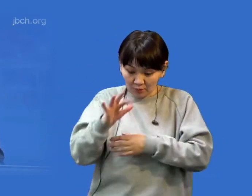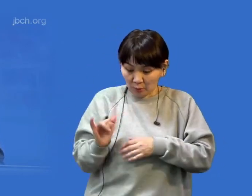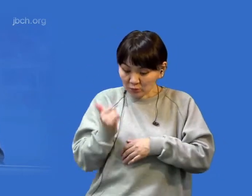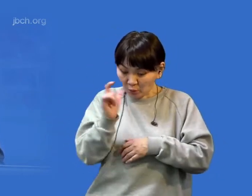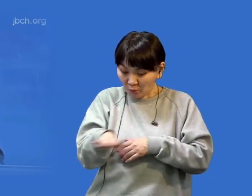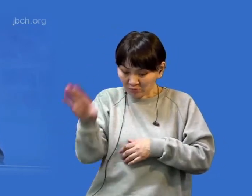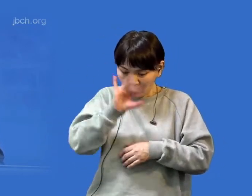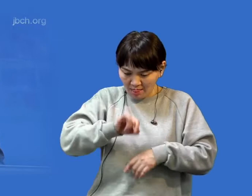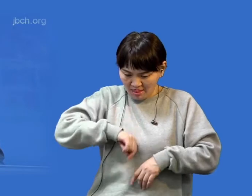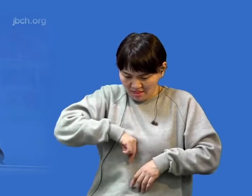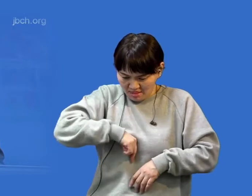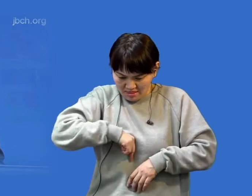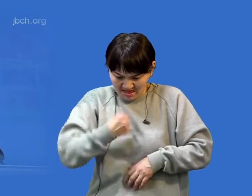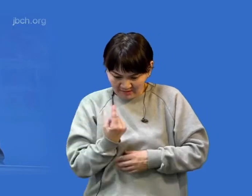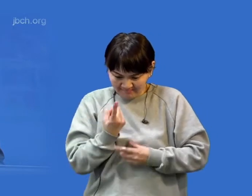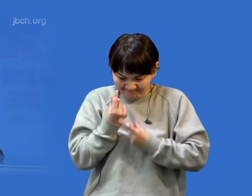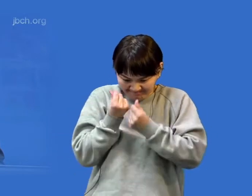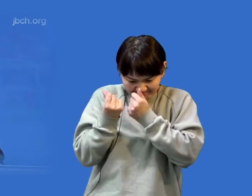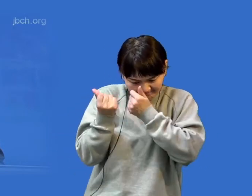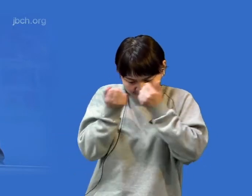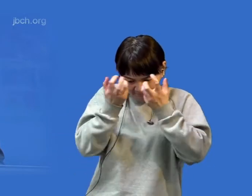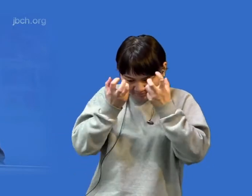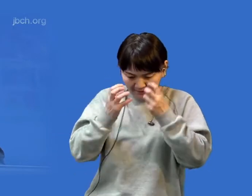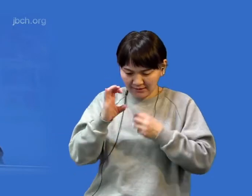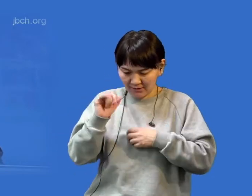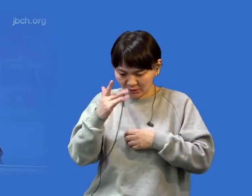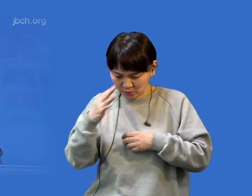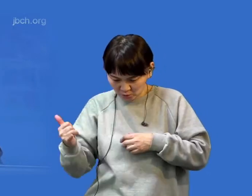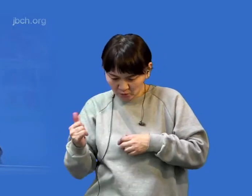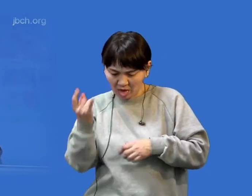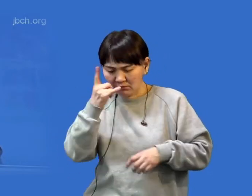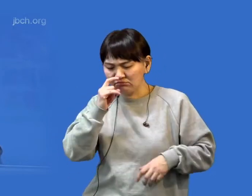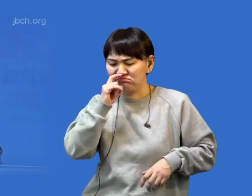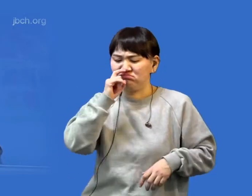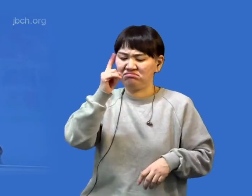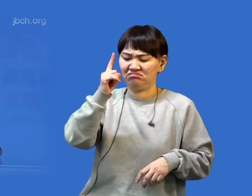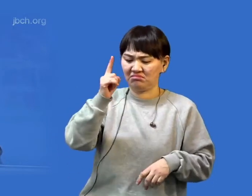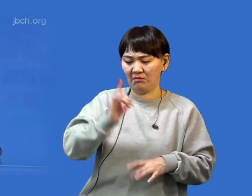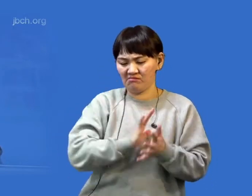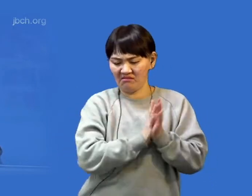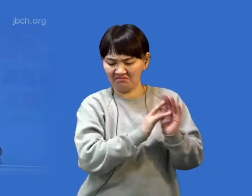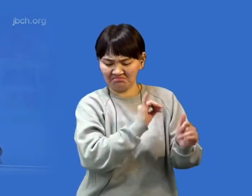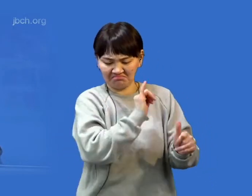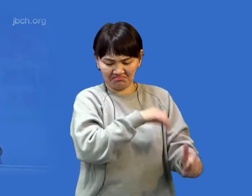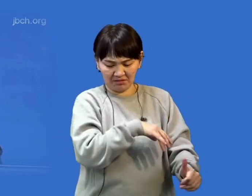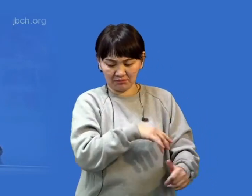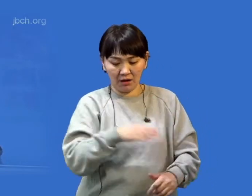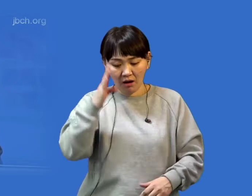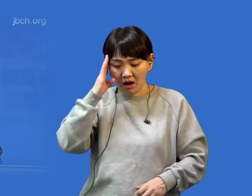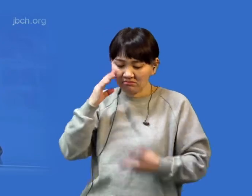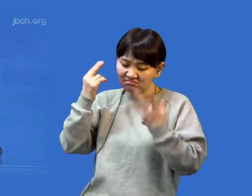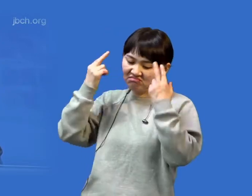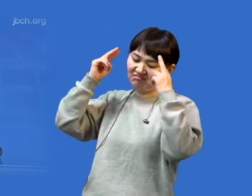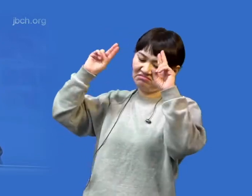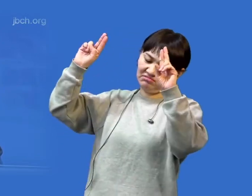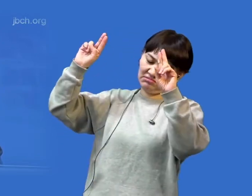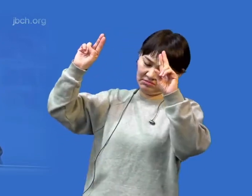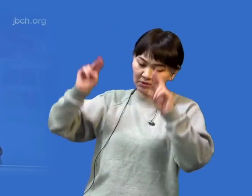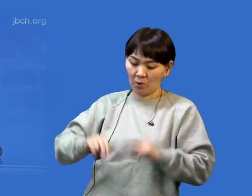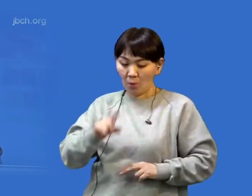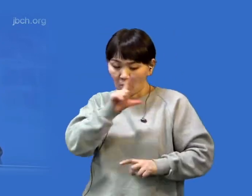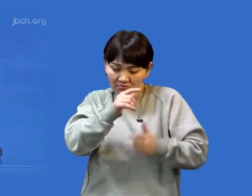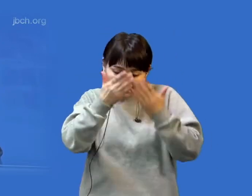хүмүүс аминч, мөнгөн дурлагч, сагсуу, их зантай, доромжлогч, эзэг ихтэй дуулуургүй,